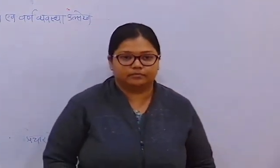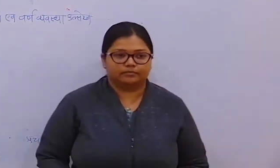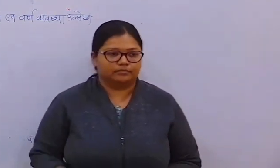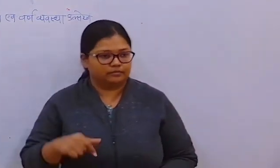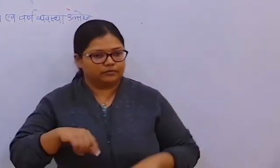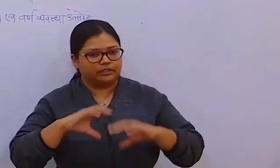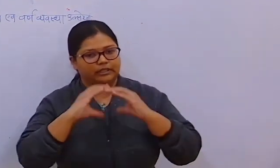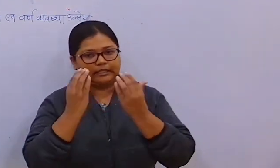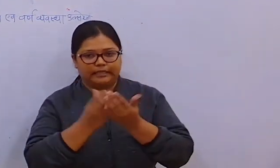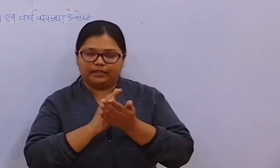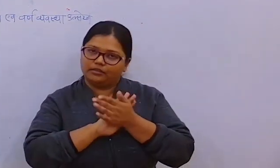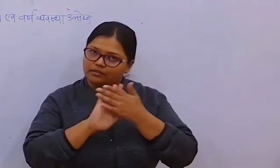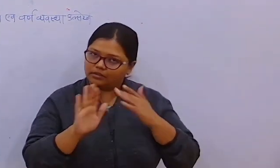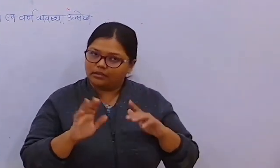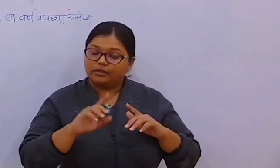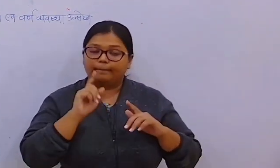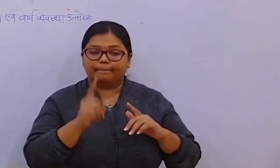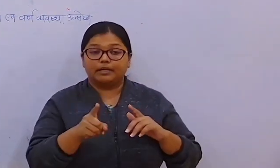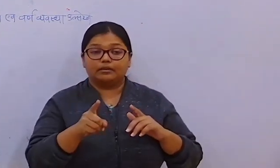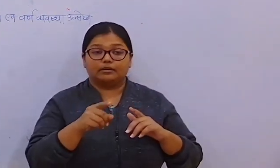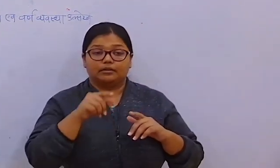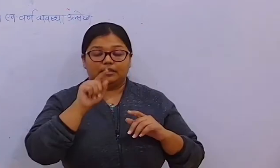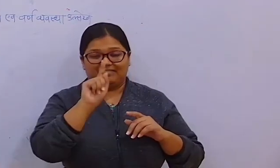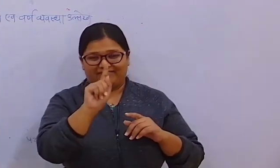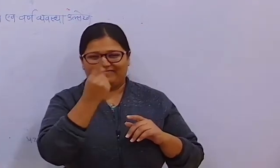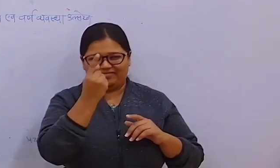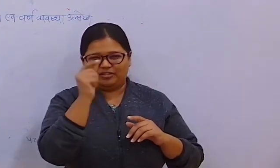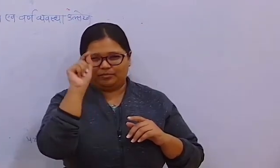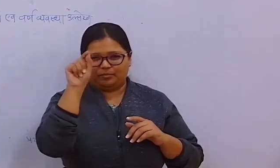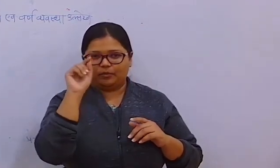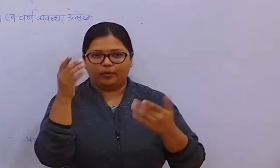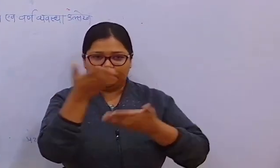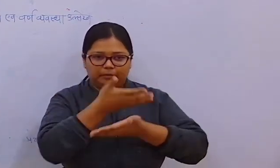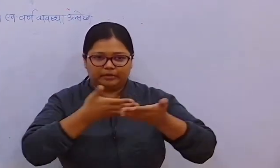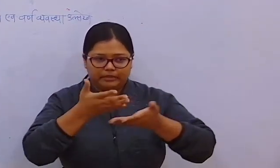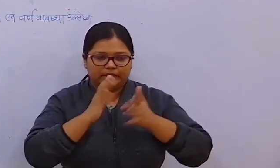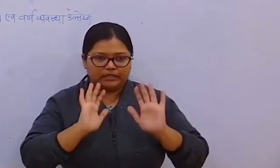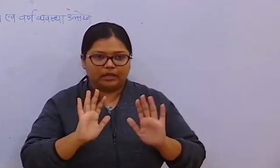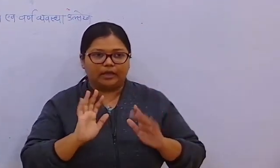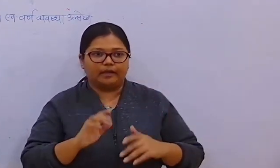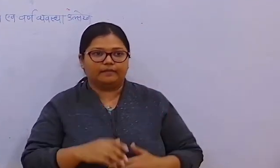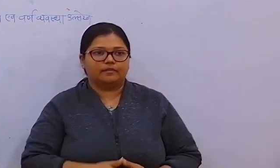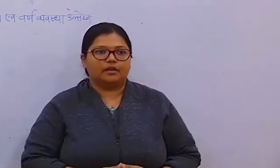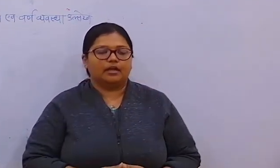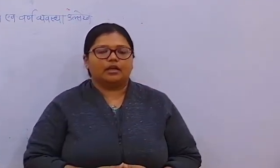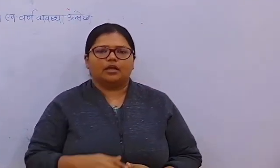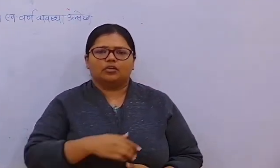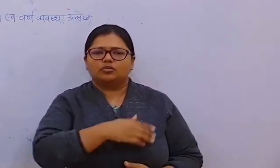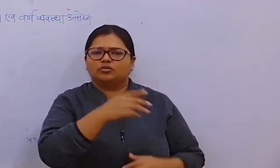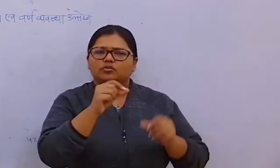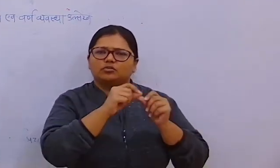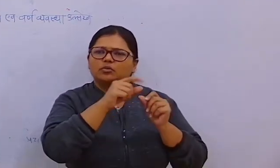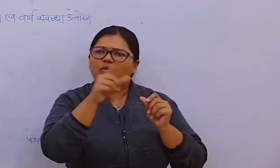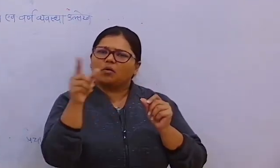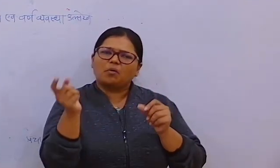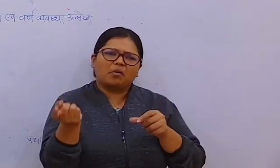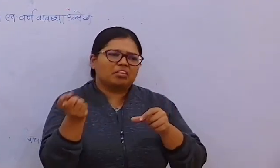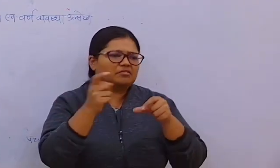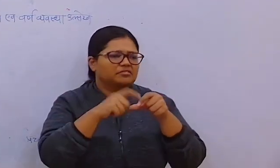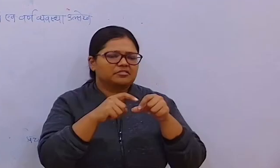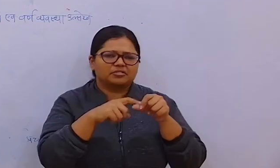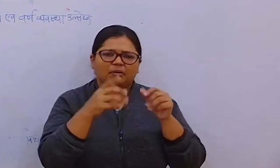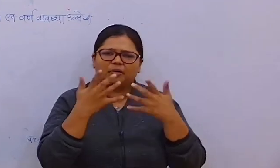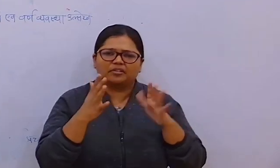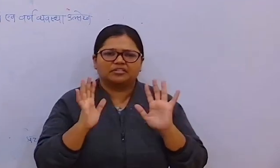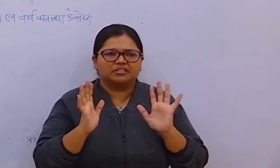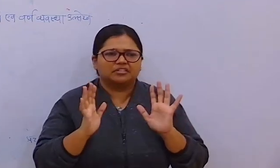आप लोगों की उपस्थिति अभी कंटिन्यू बहुत कम उपस्थिति है। अगर कोई कारणवश नहीं आ पा रहा है, किसी के घर में कुछ है या कुछ चल रहा